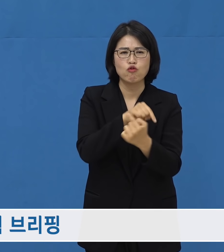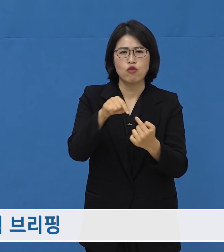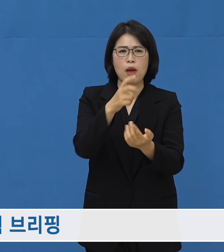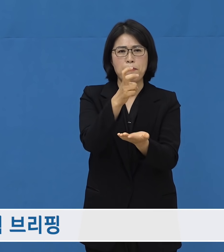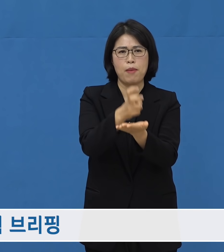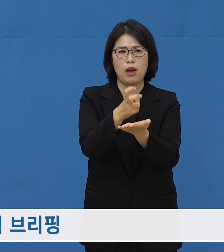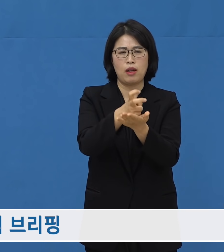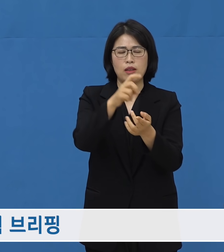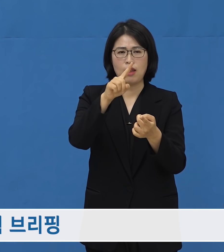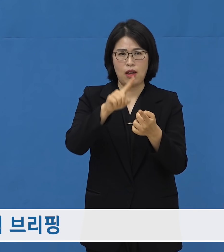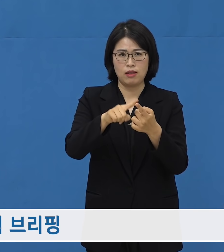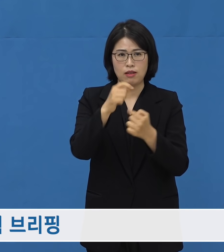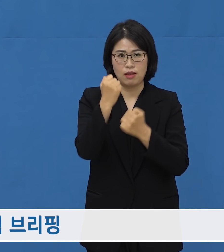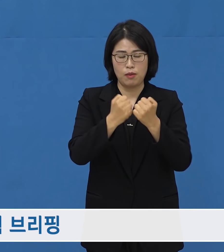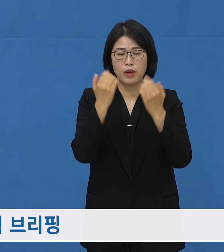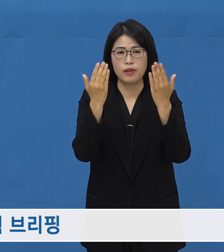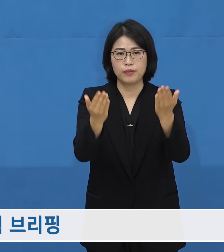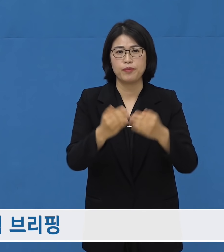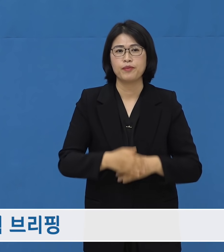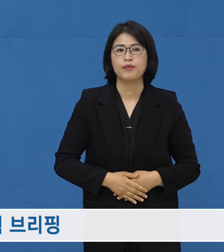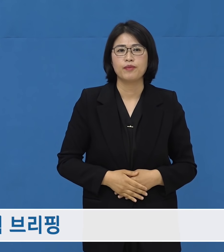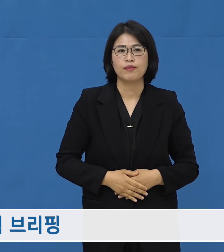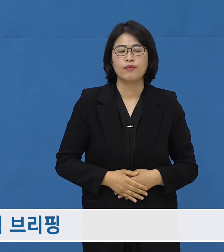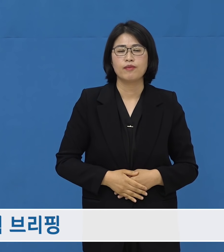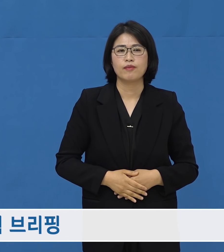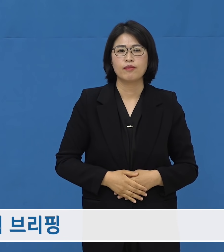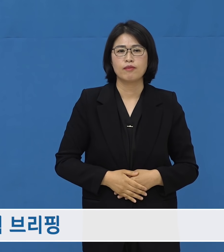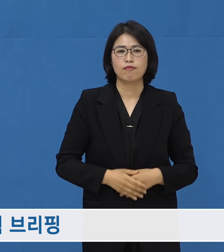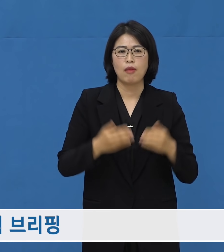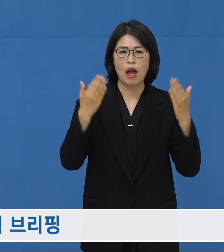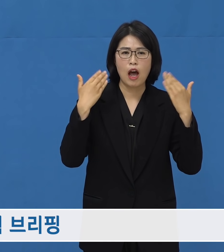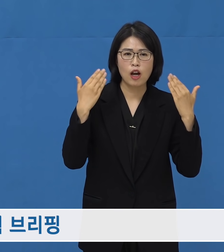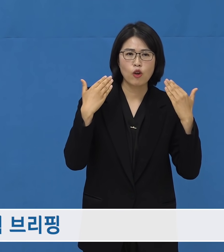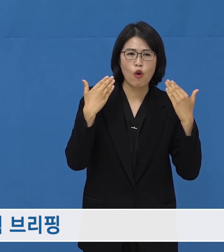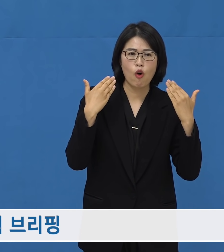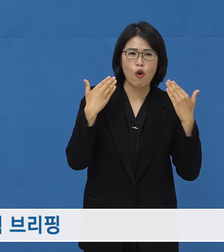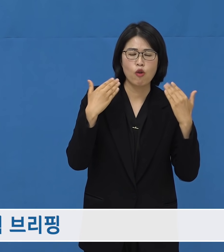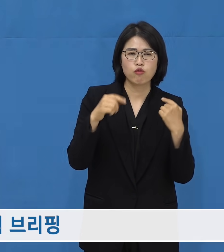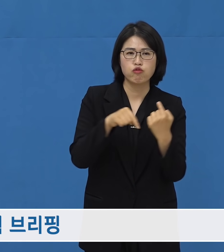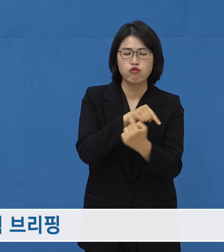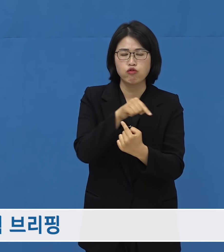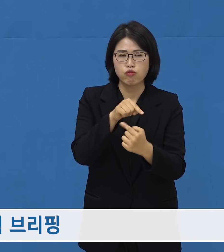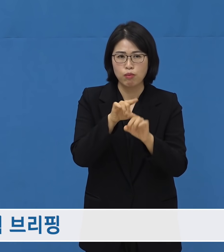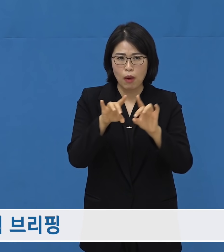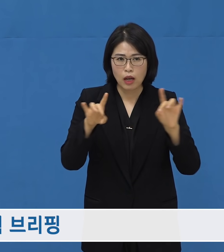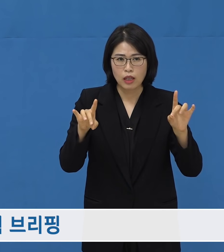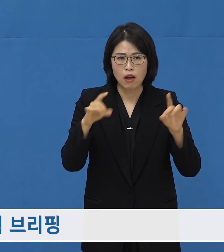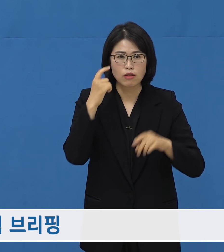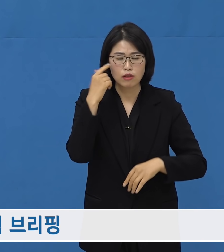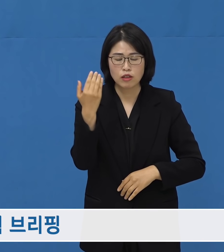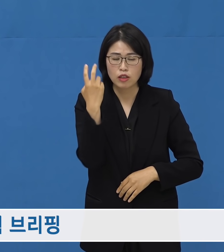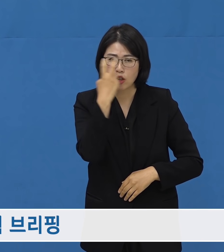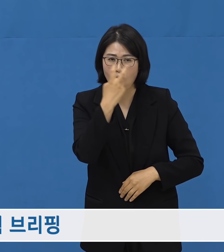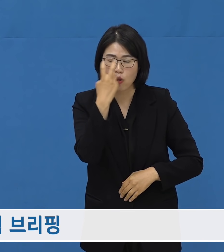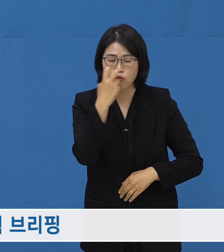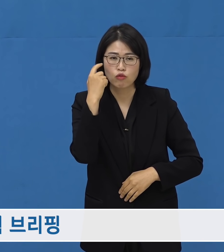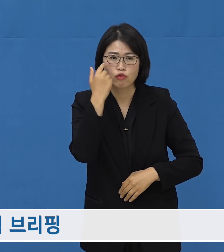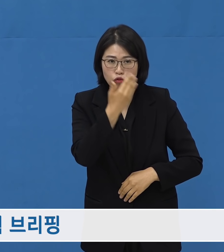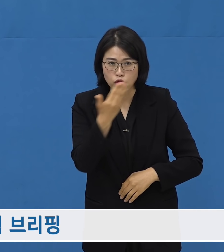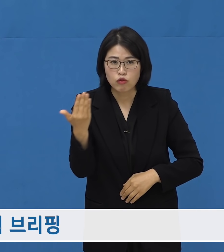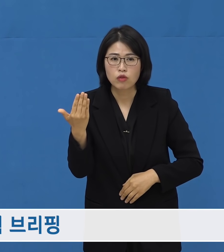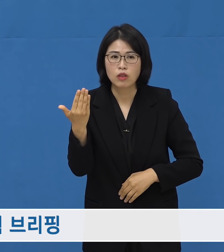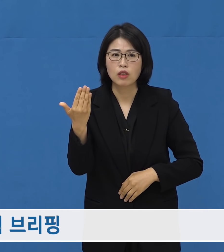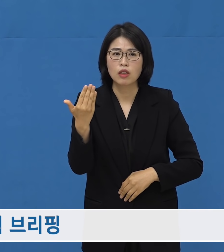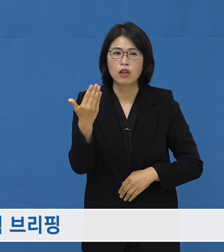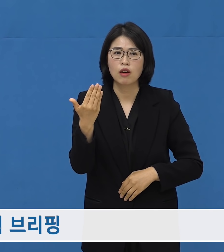방안에 대해 말씀드리겠습니다. 학교별 등교 수업 운영 방안 설문조사,